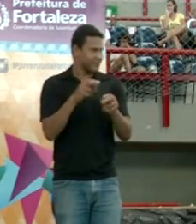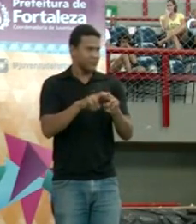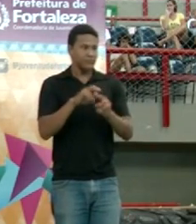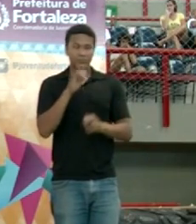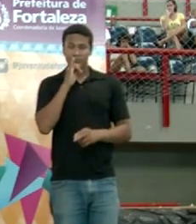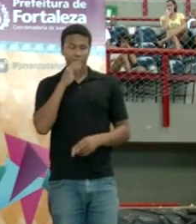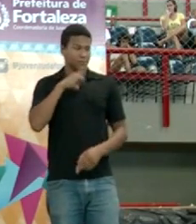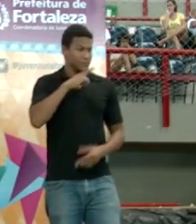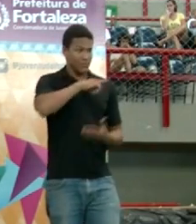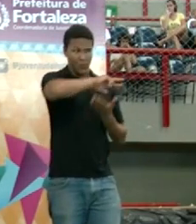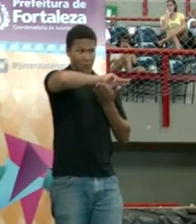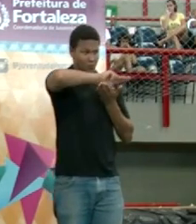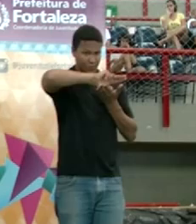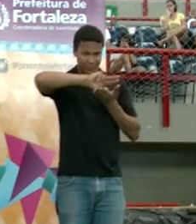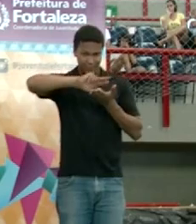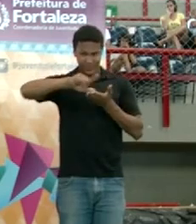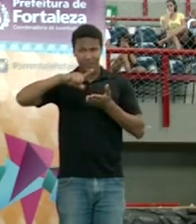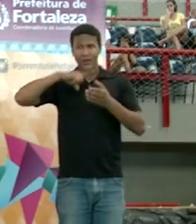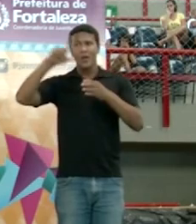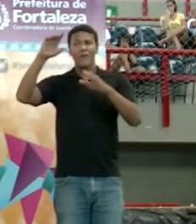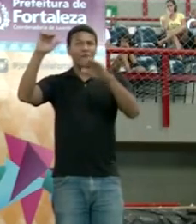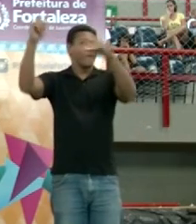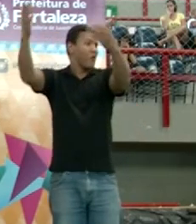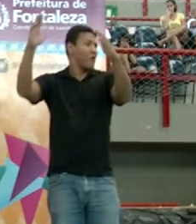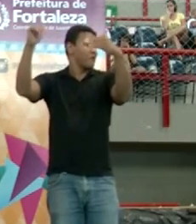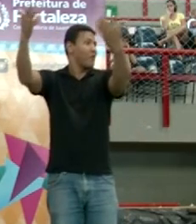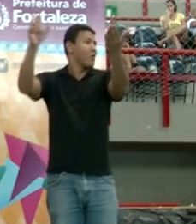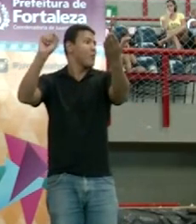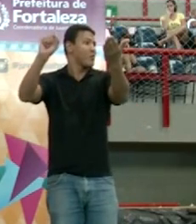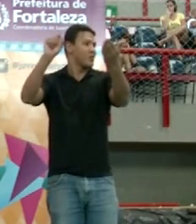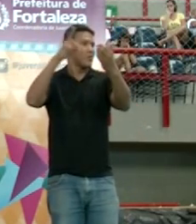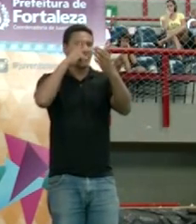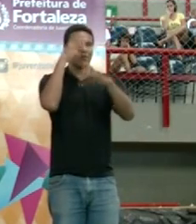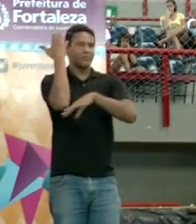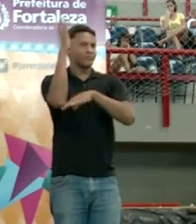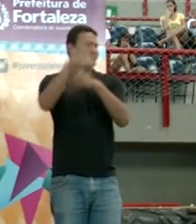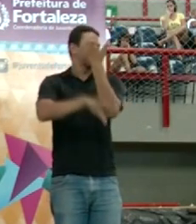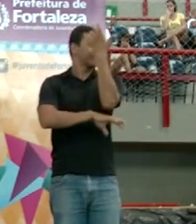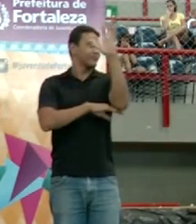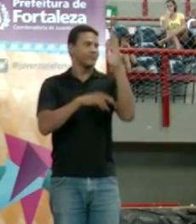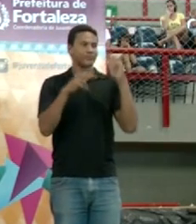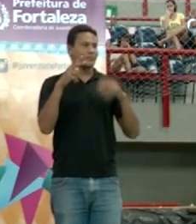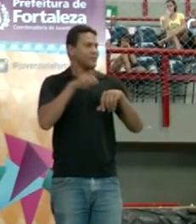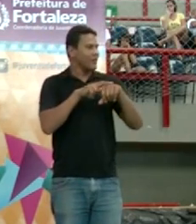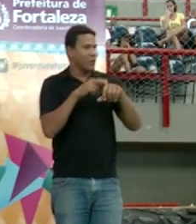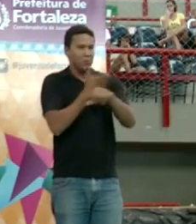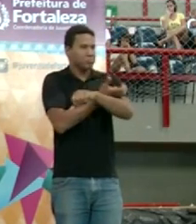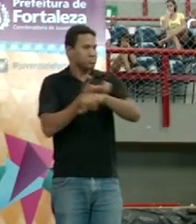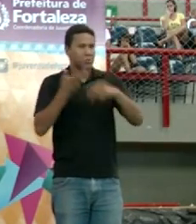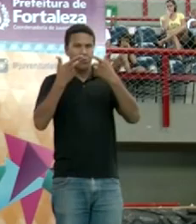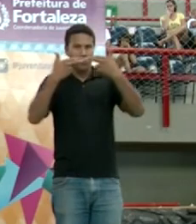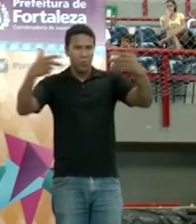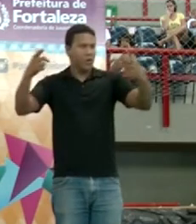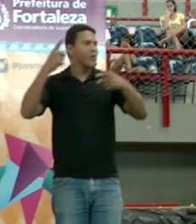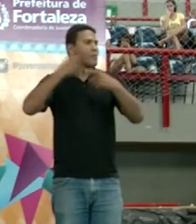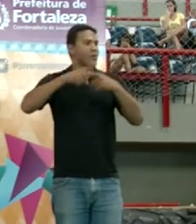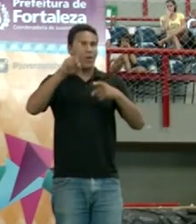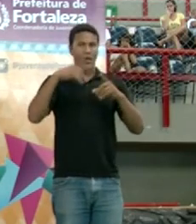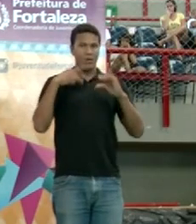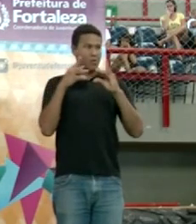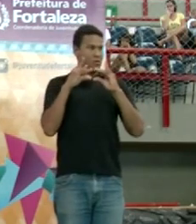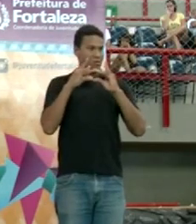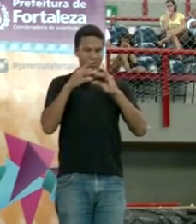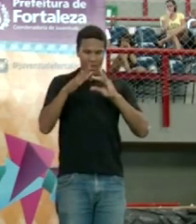floresta, ou o resto da área do feudo que não é produzida. Essa área do feudo que não tem nada